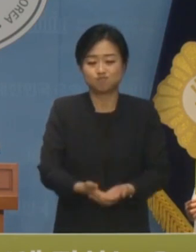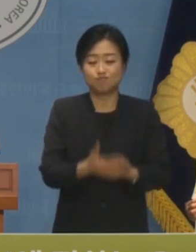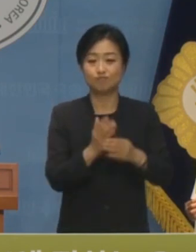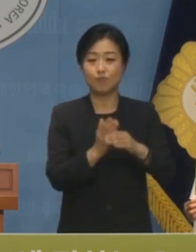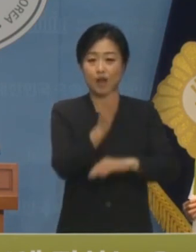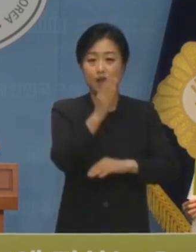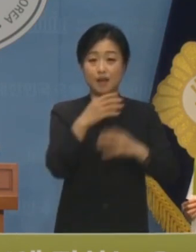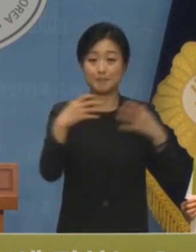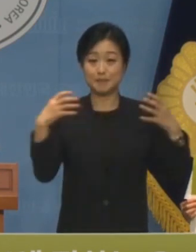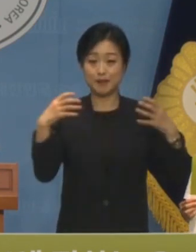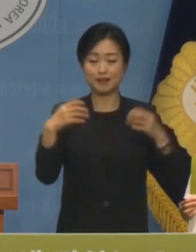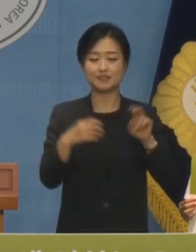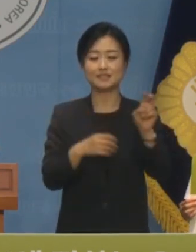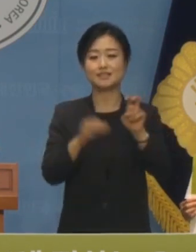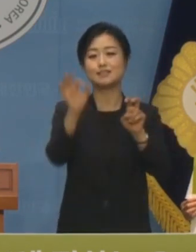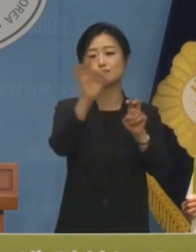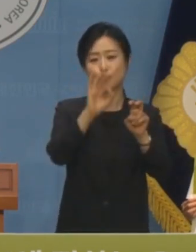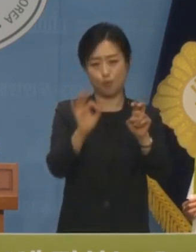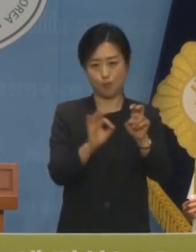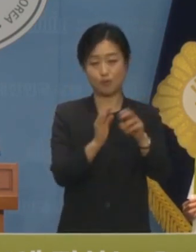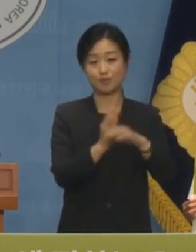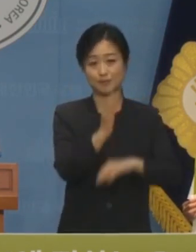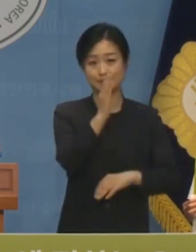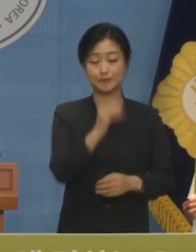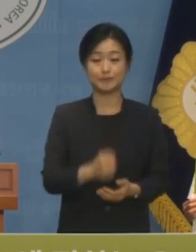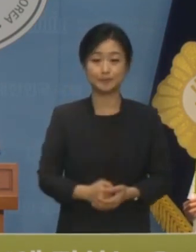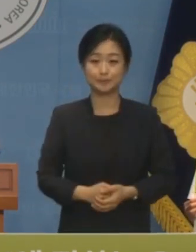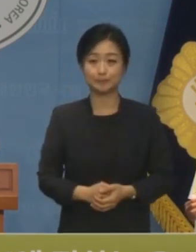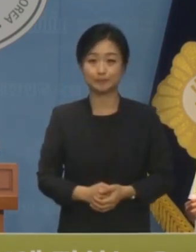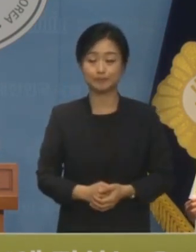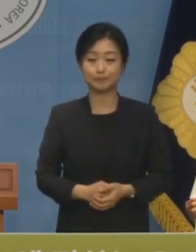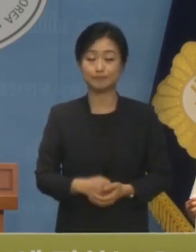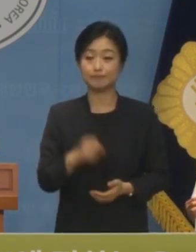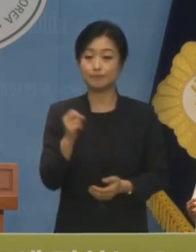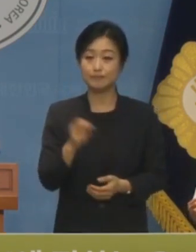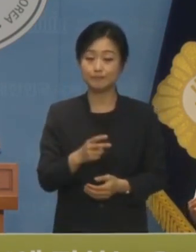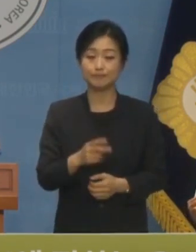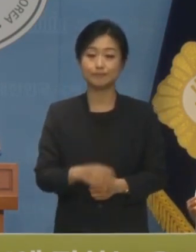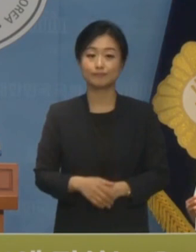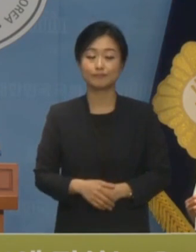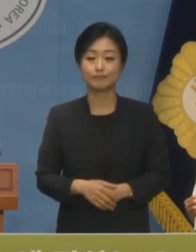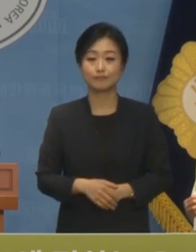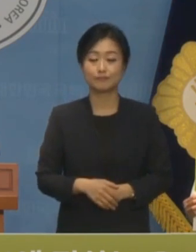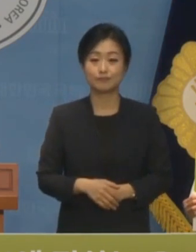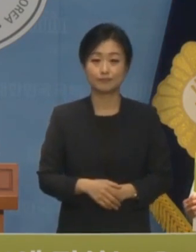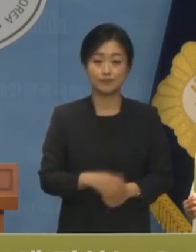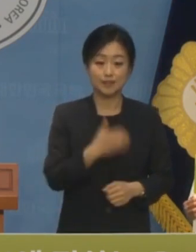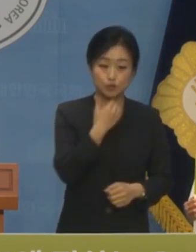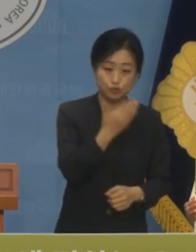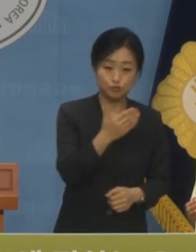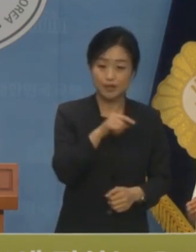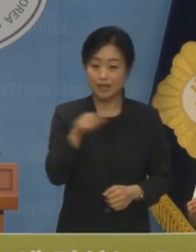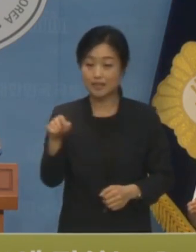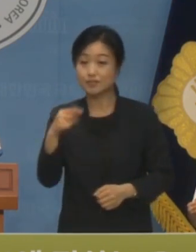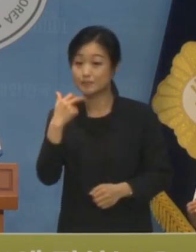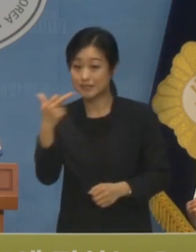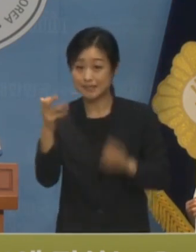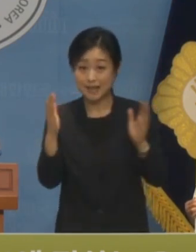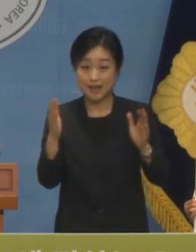비만율이 20%를 넘어서는 상황입니다. 특히 9에서 17세 아동의